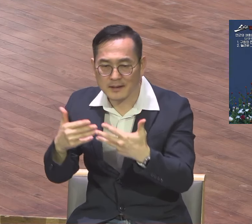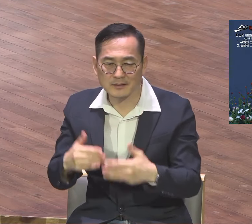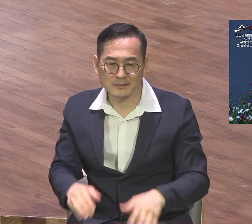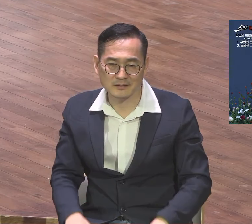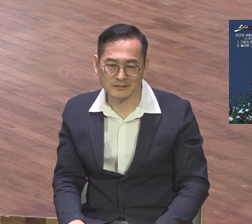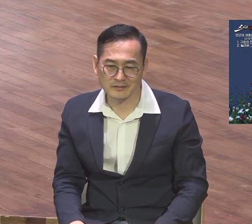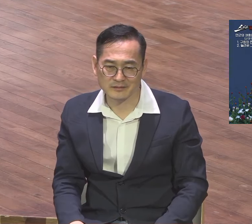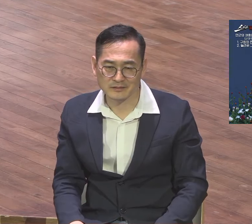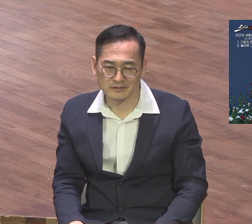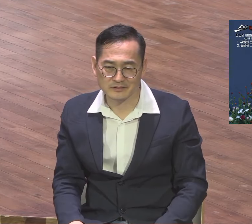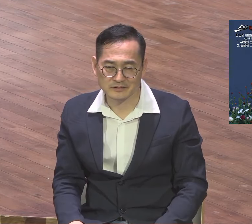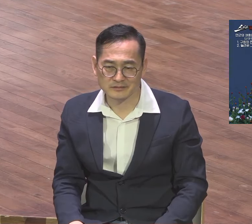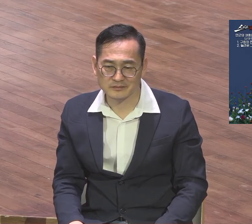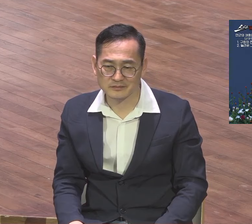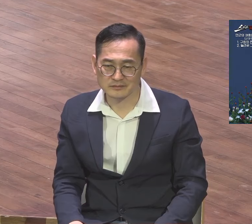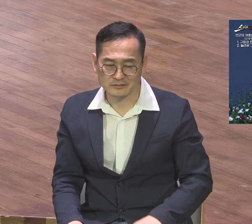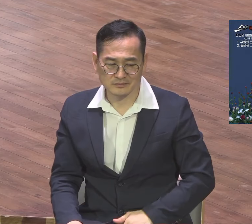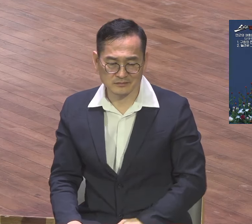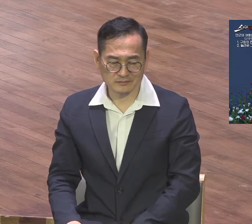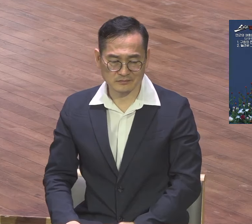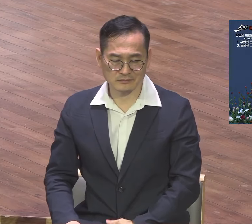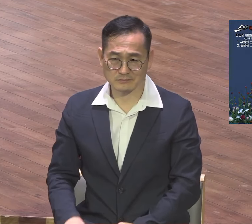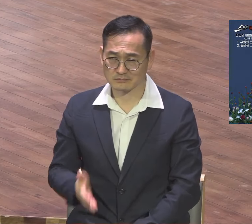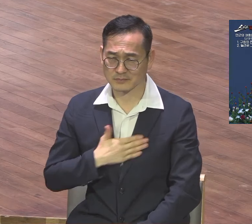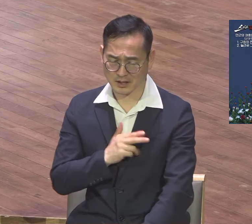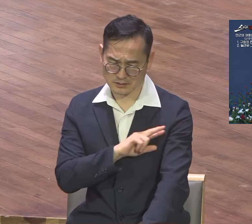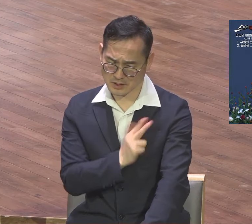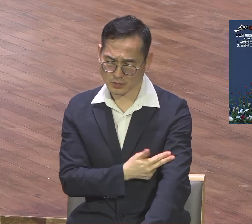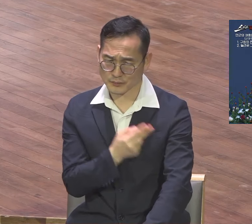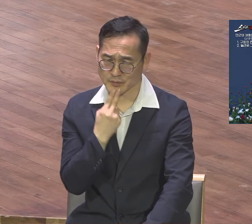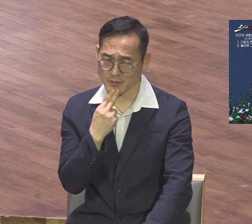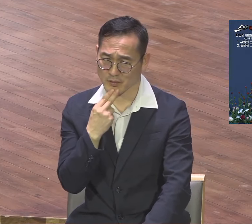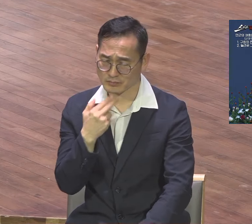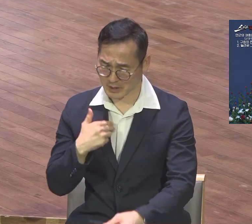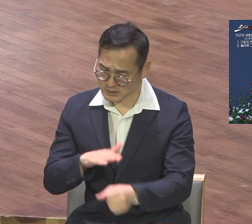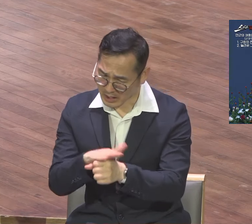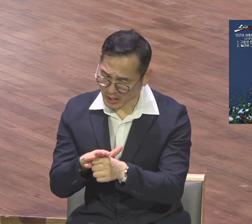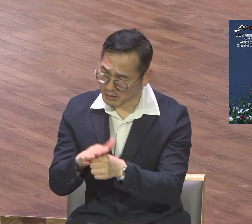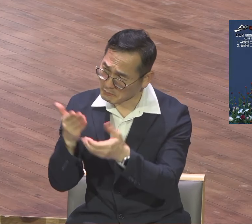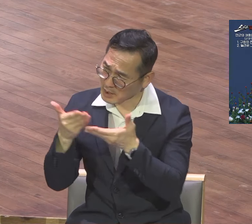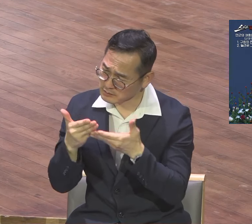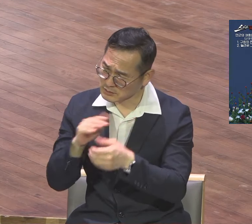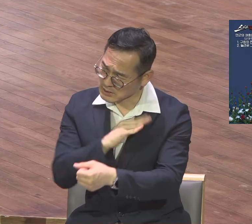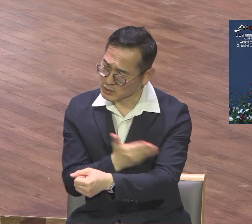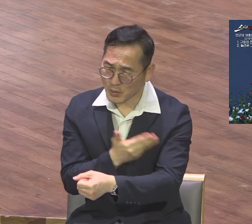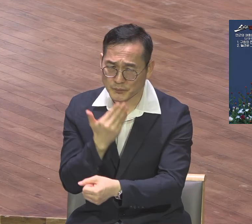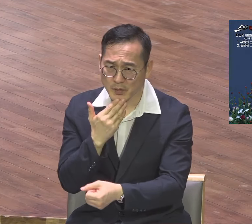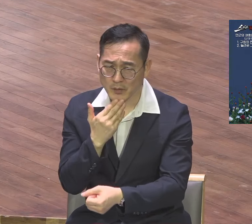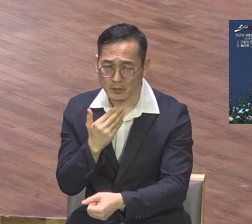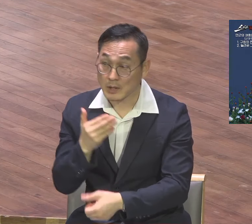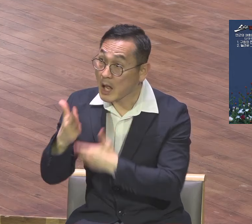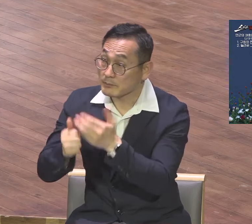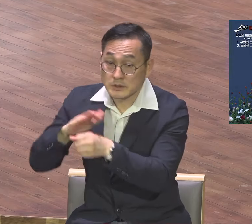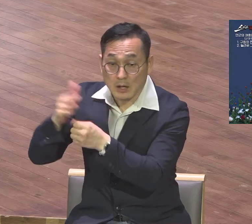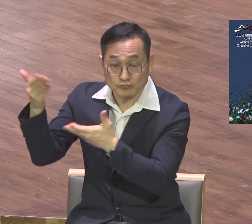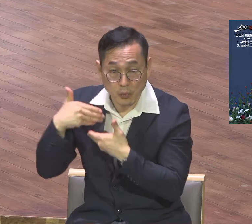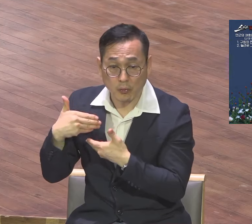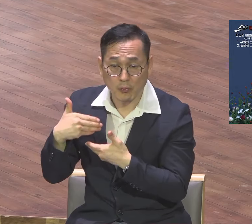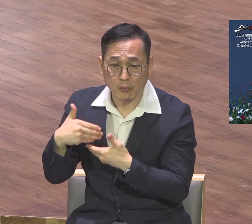어떤 가치인지, 내가 무슨 자기 있어서 사랑받을 자기 있어요. 하나님 나라를 사랑하기 때문에 내가 가치 있는